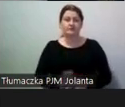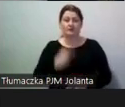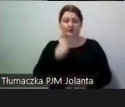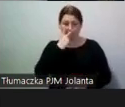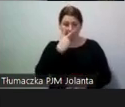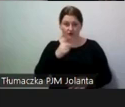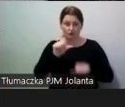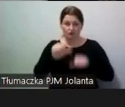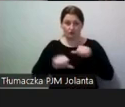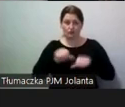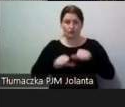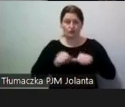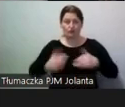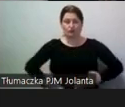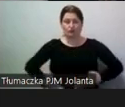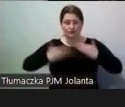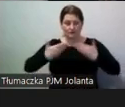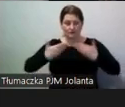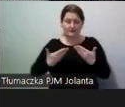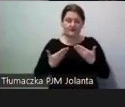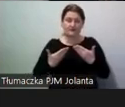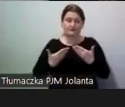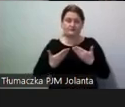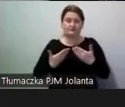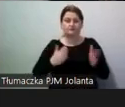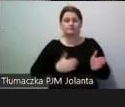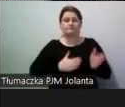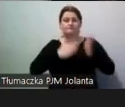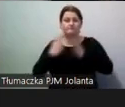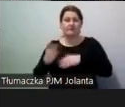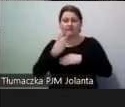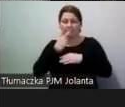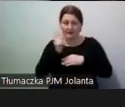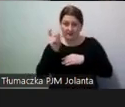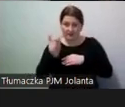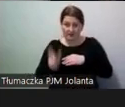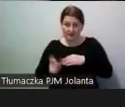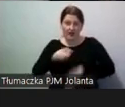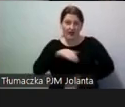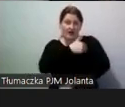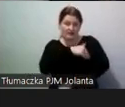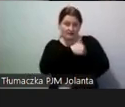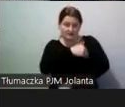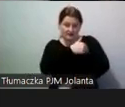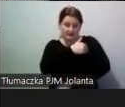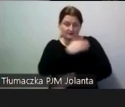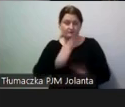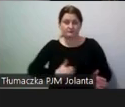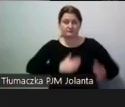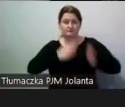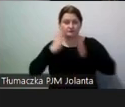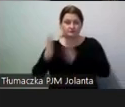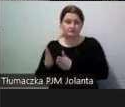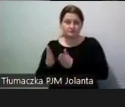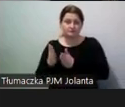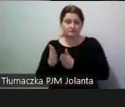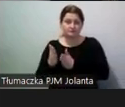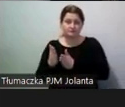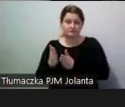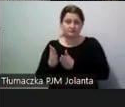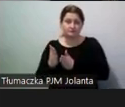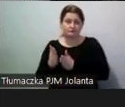rok urodzenia ucznia. Dalej tutaj widoczna byłaby klasa. I kolejna rzecz